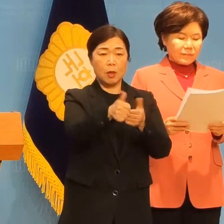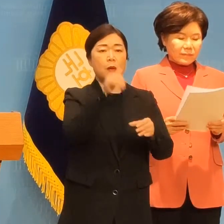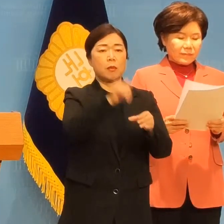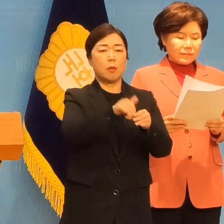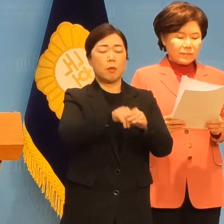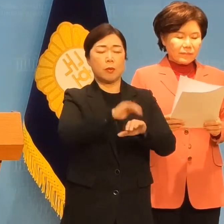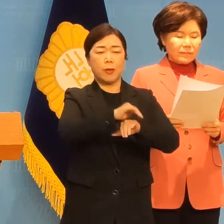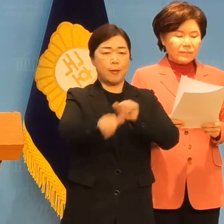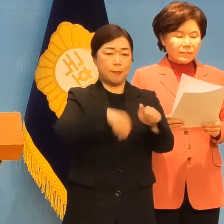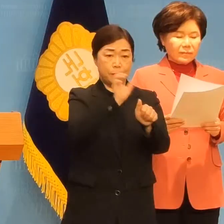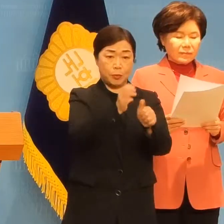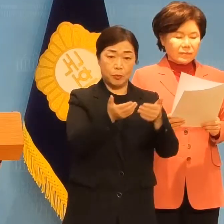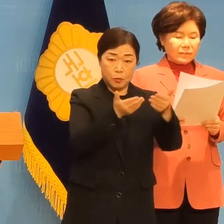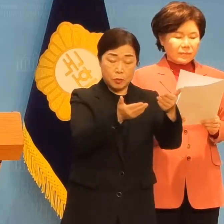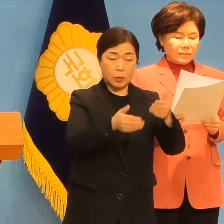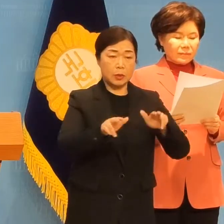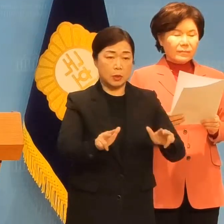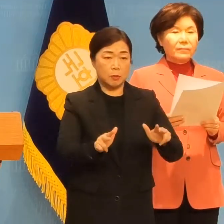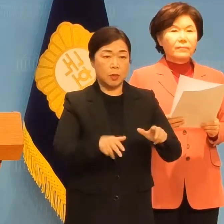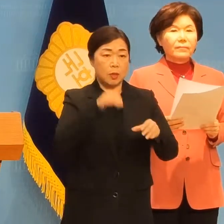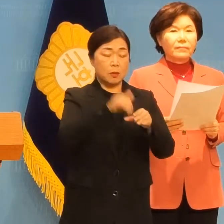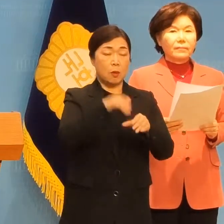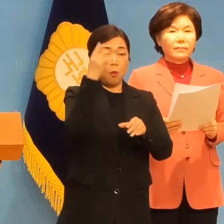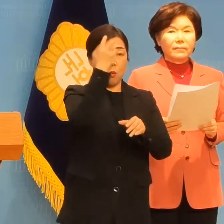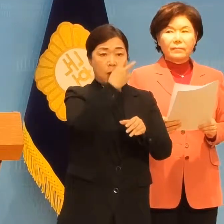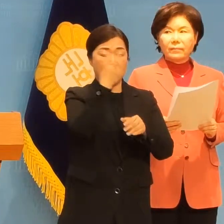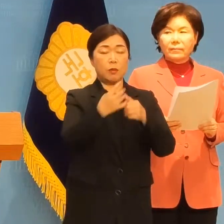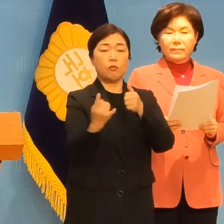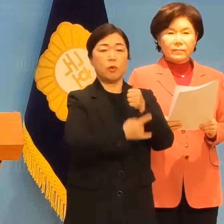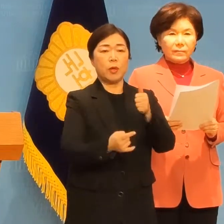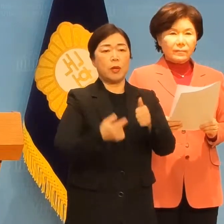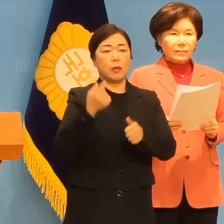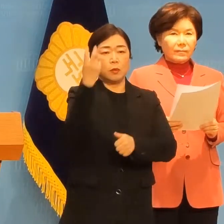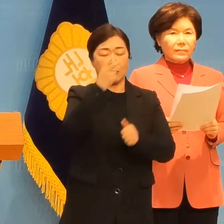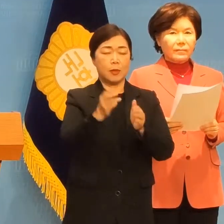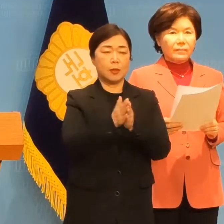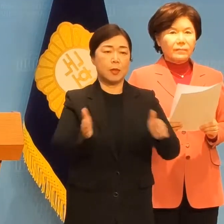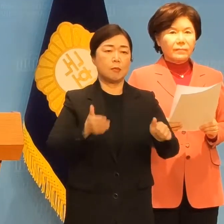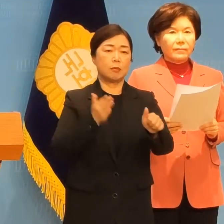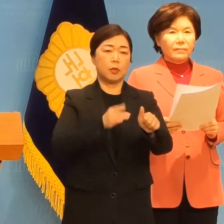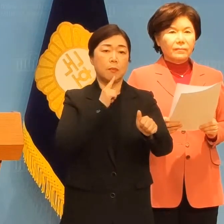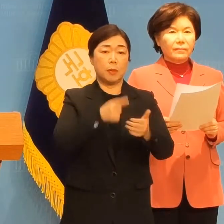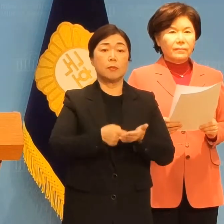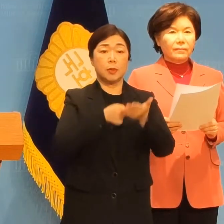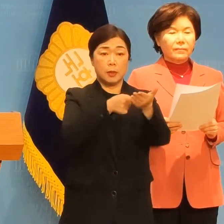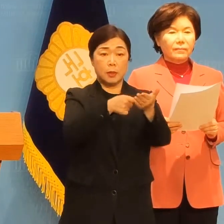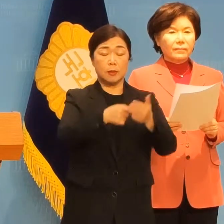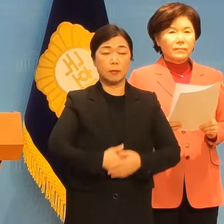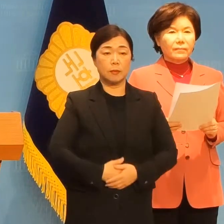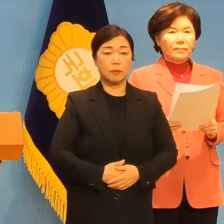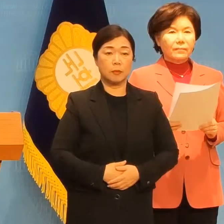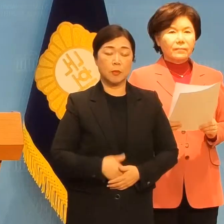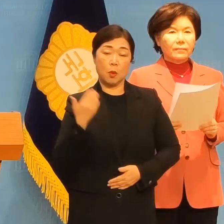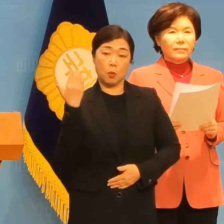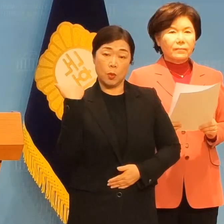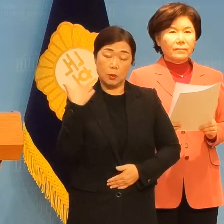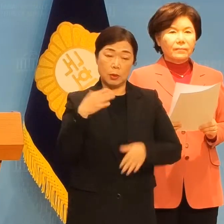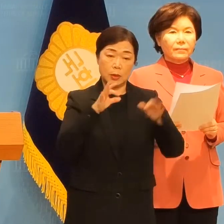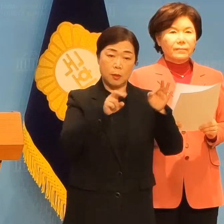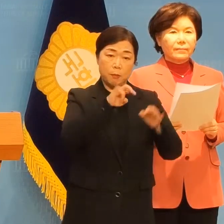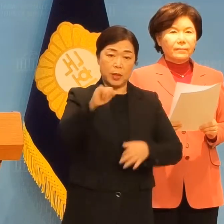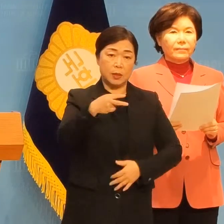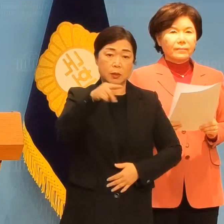규탄하고 즉각적인 선관위 조사를 촉구하기 위해서 이 자리에 섰습니다. 최근 김민석